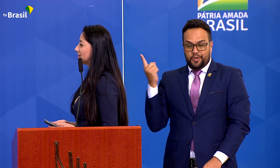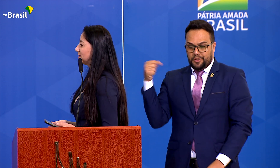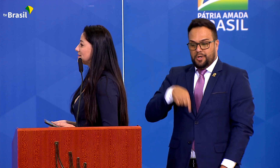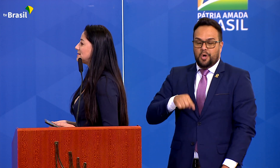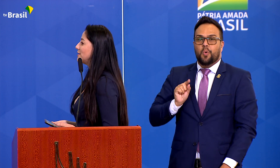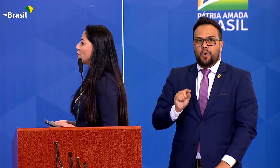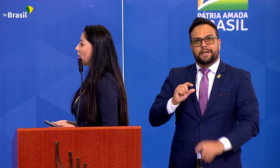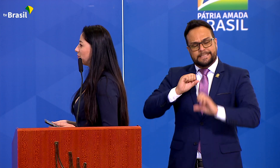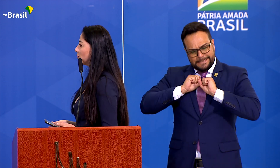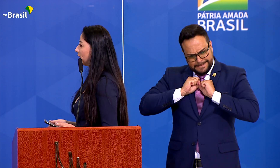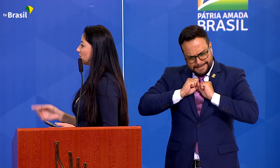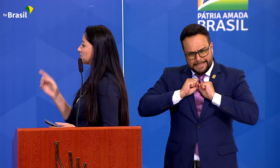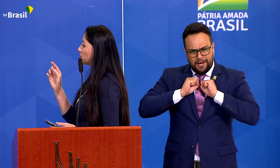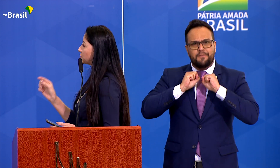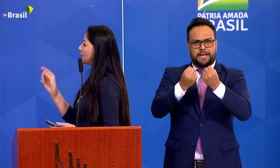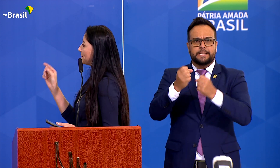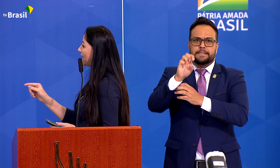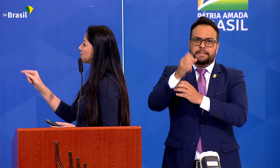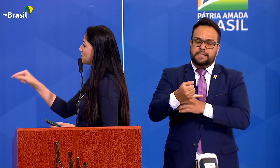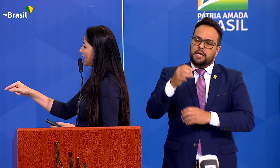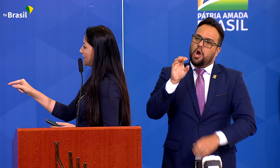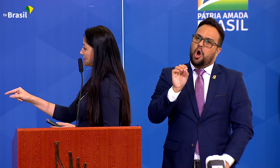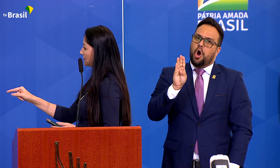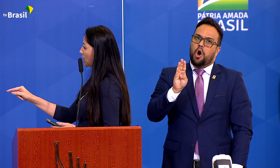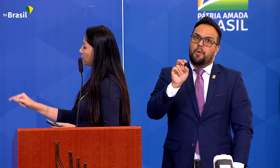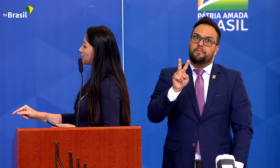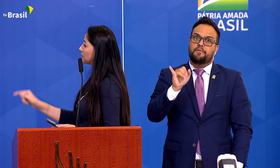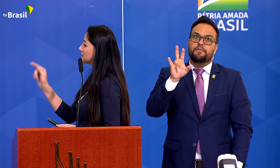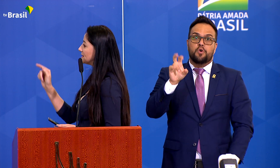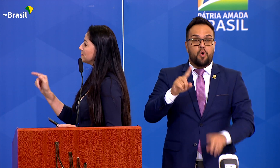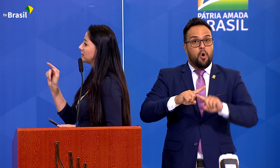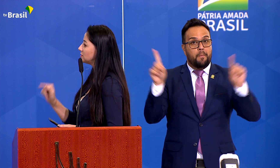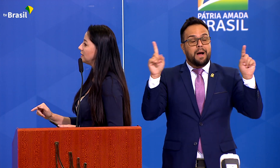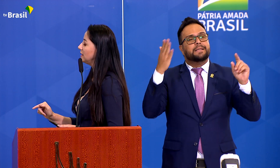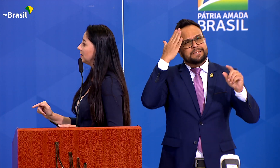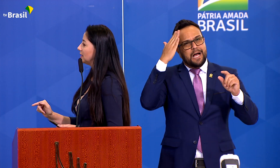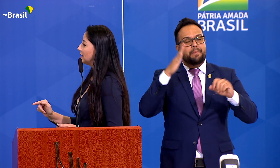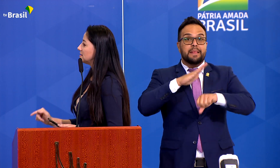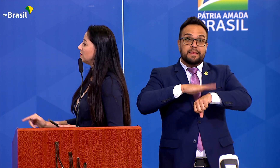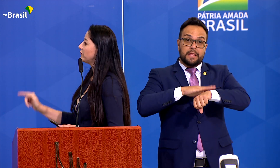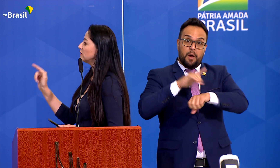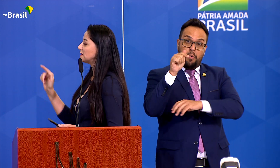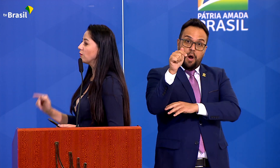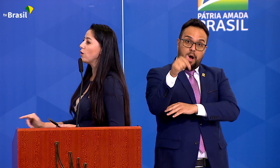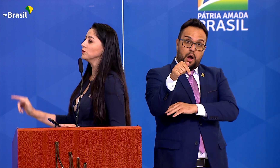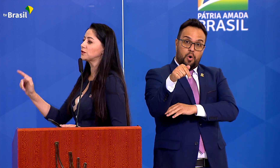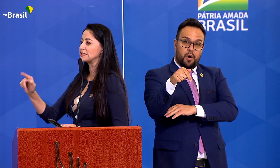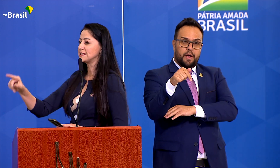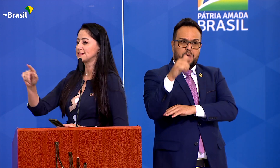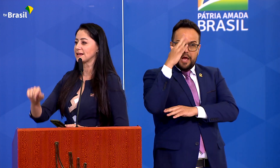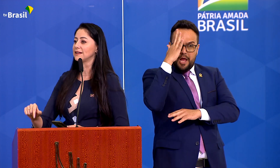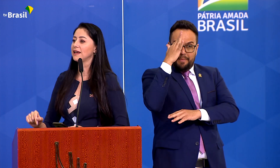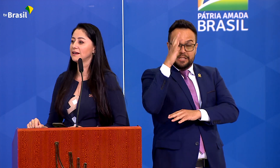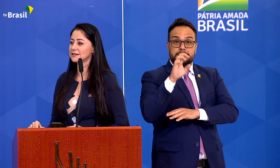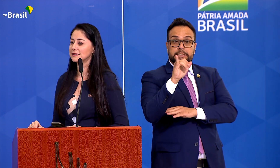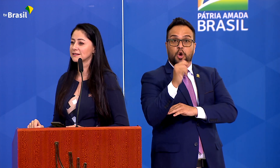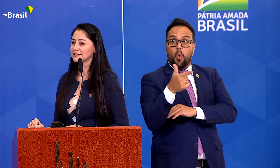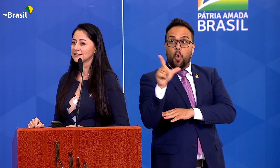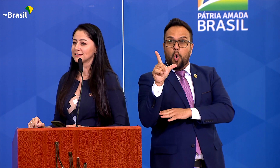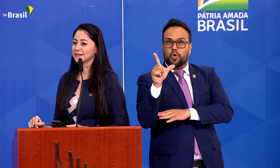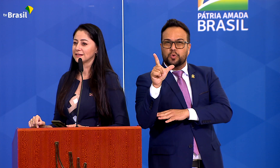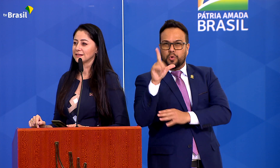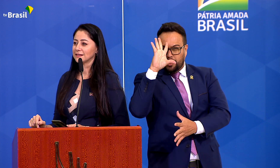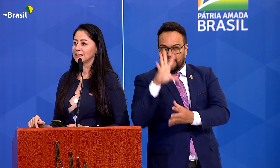defender sem o Óbvio mas nós fomos chamados para esse tempo porque vocês Imaginem se fossem outros nessas